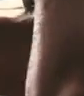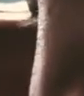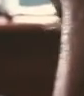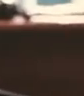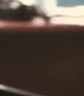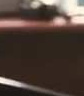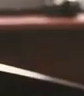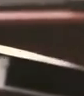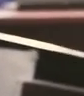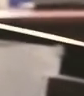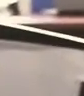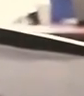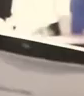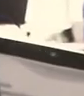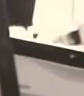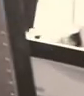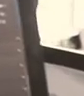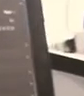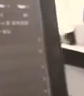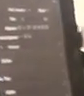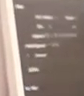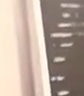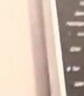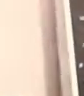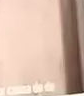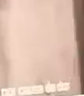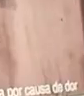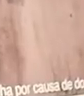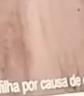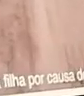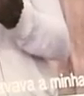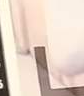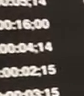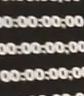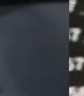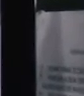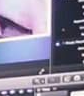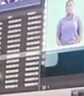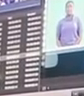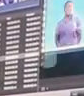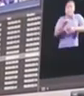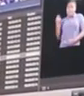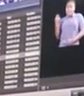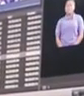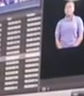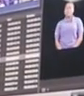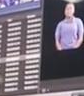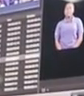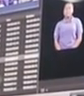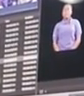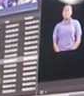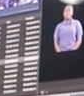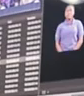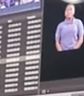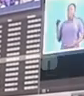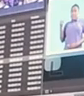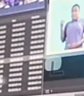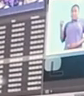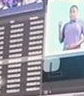Cut pro é onde todas as misturas são feitas as imag as entrevistas a narração o